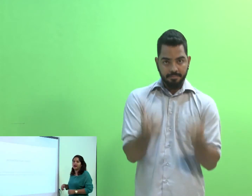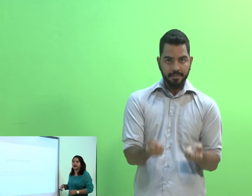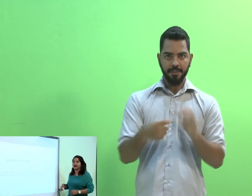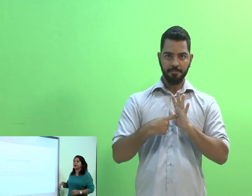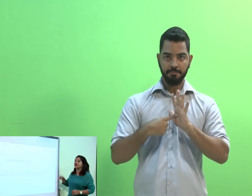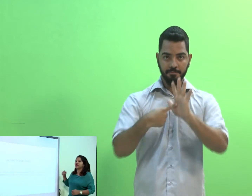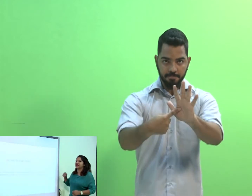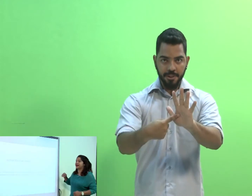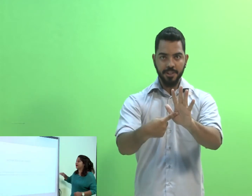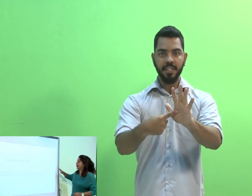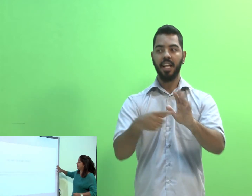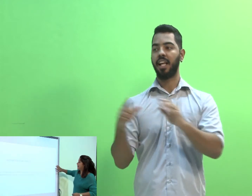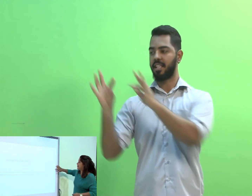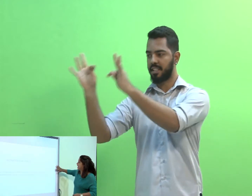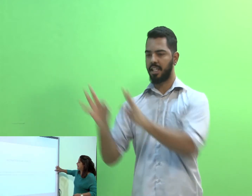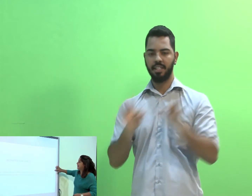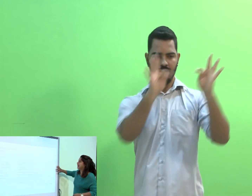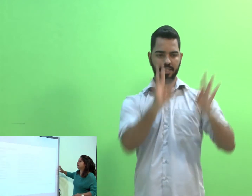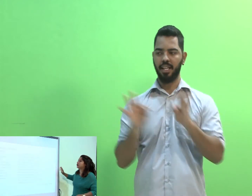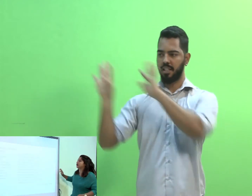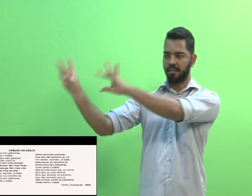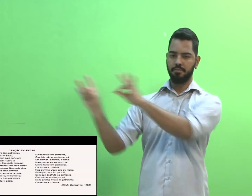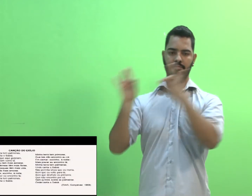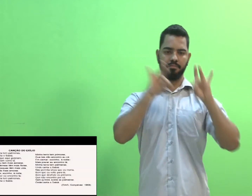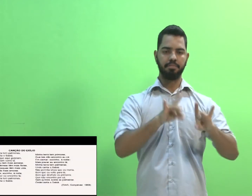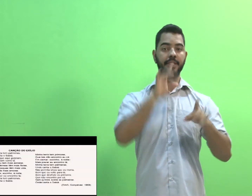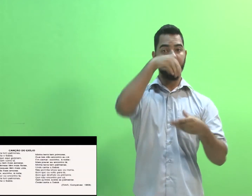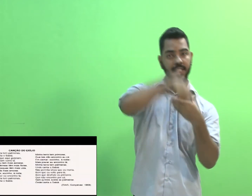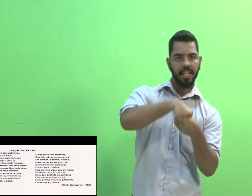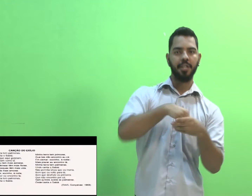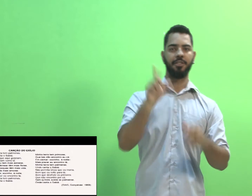então, um bom exemplo de intertextualidade na literatura.